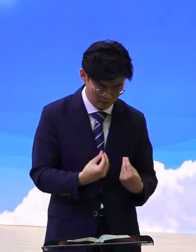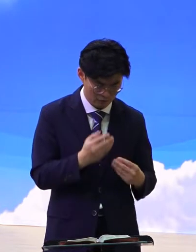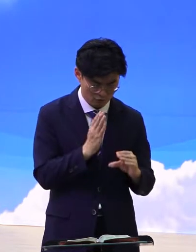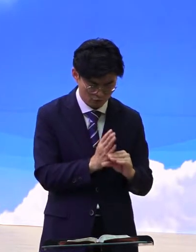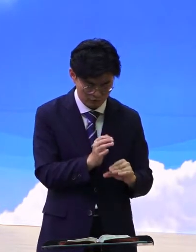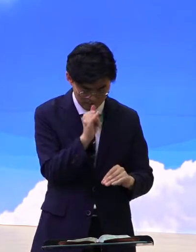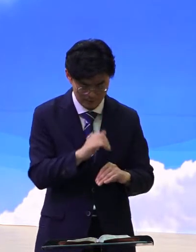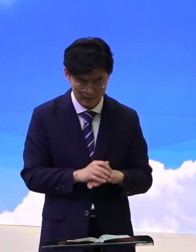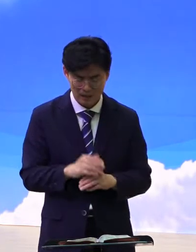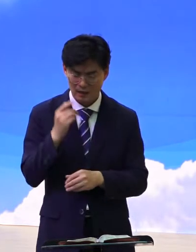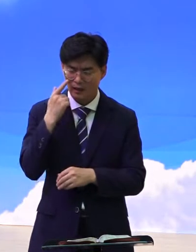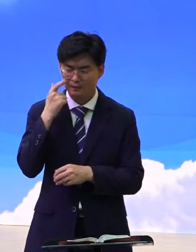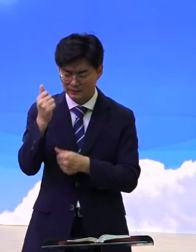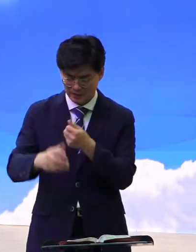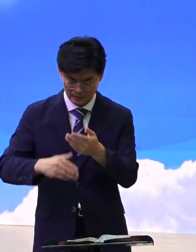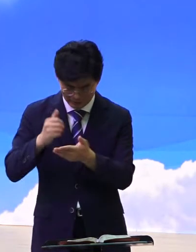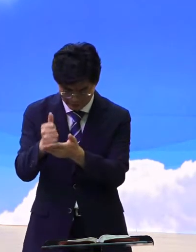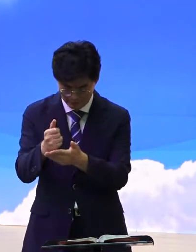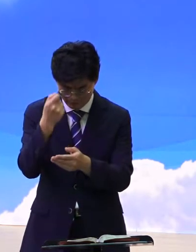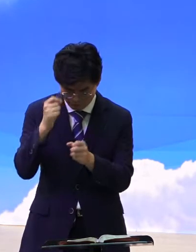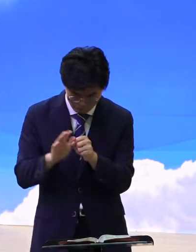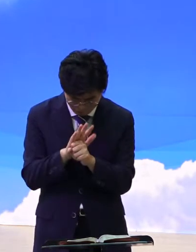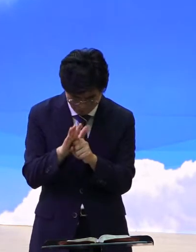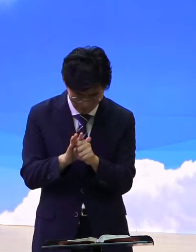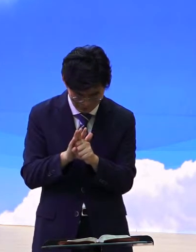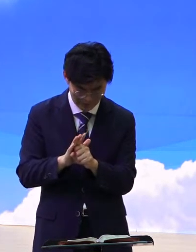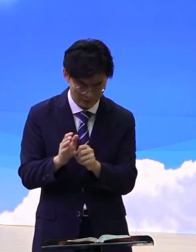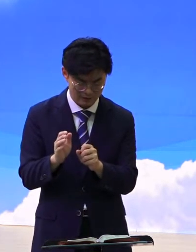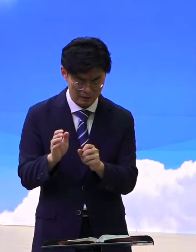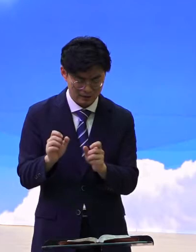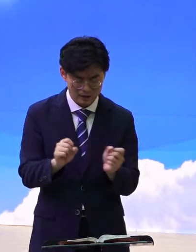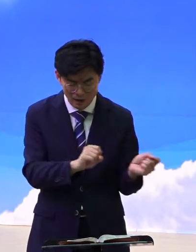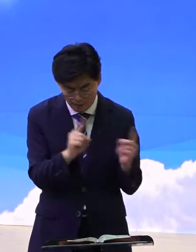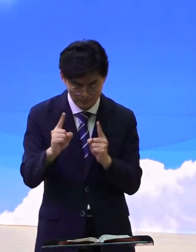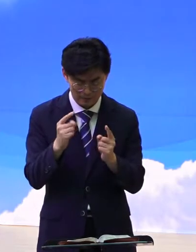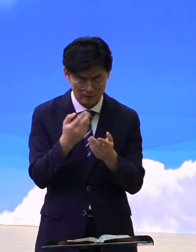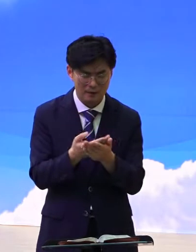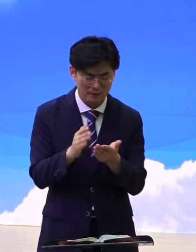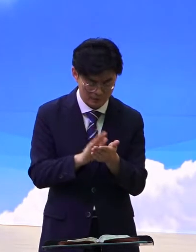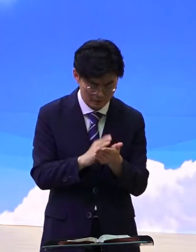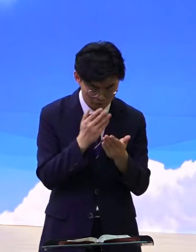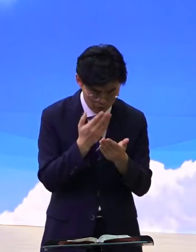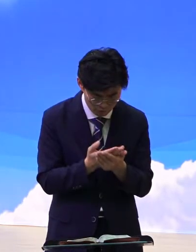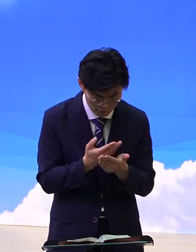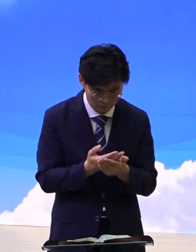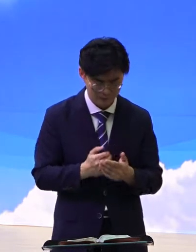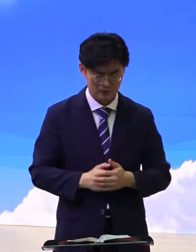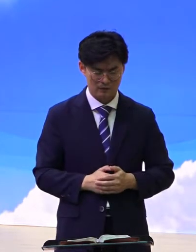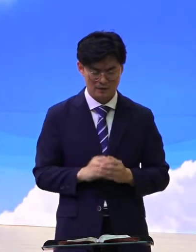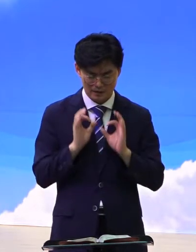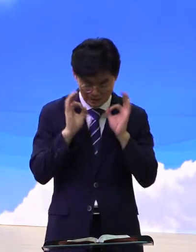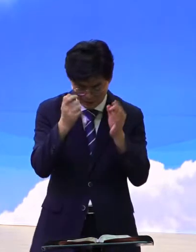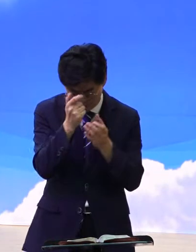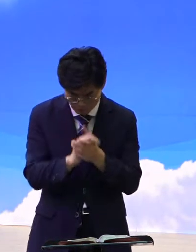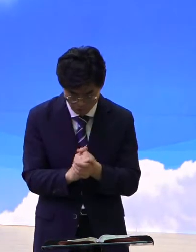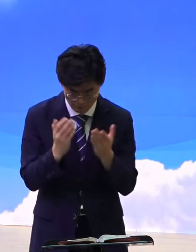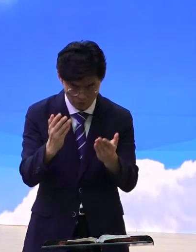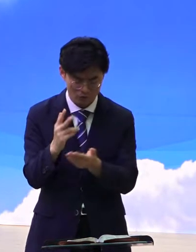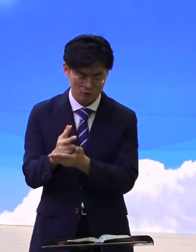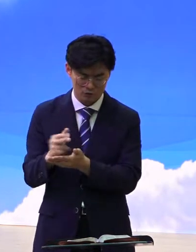긍휼히 여겨주시고 우리를 회복시켜 주시는 우리 주님께로 나아가 우리가 간절히 기도하며 주님께서 우리의